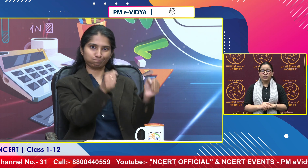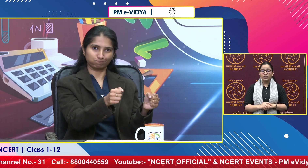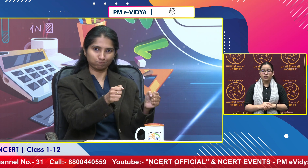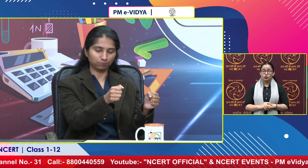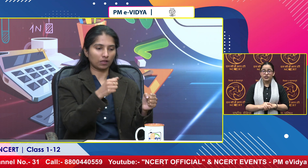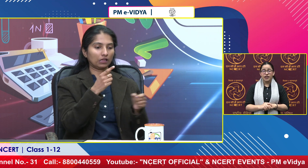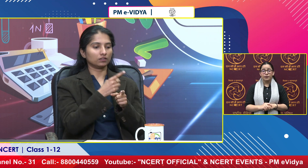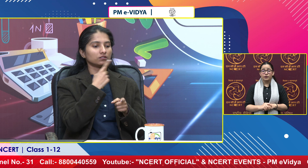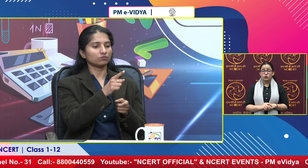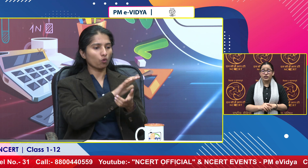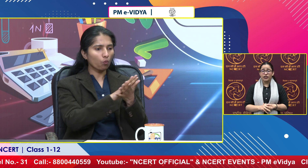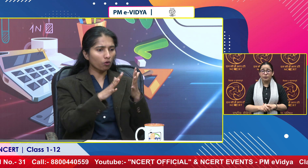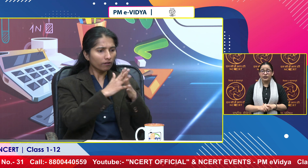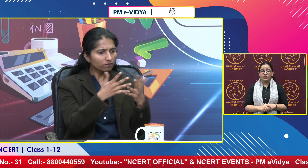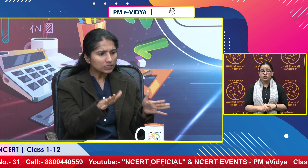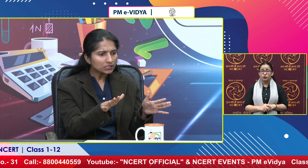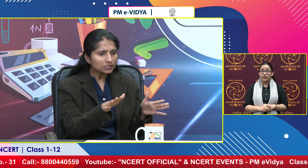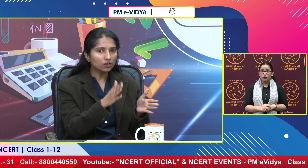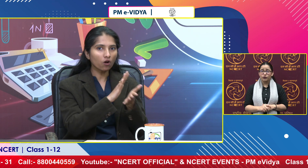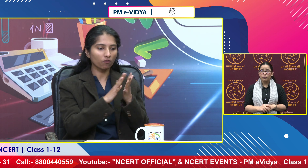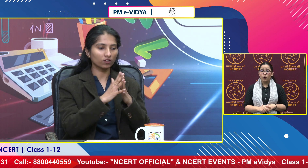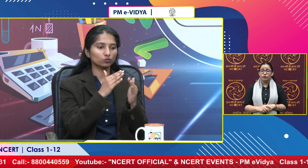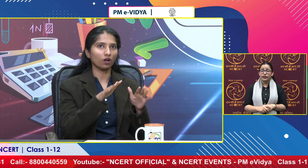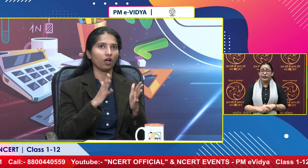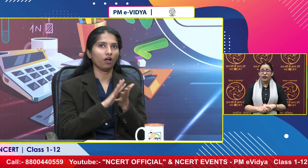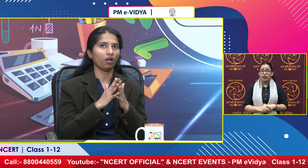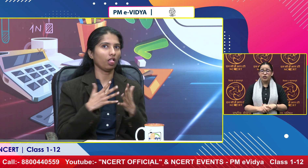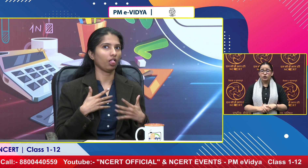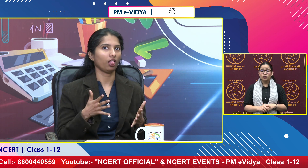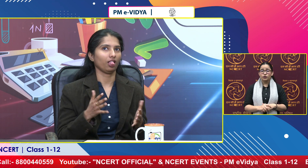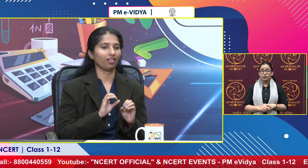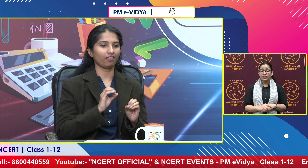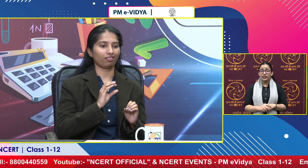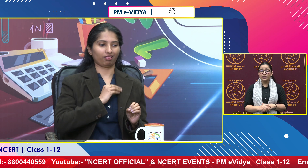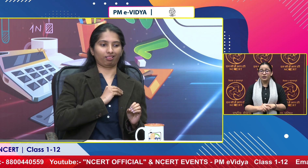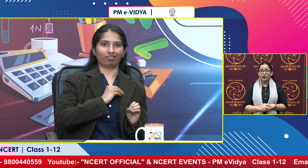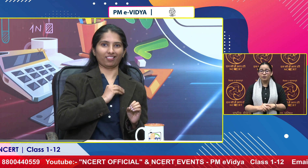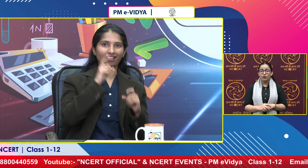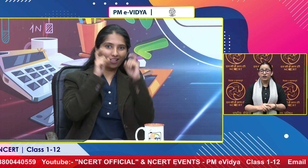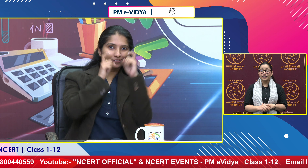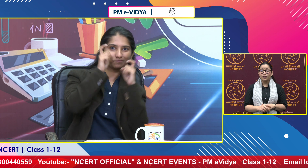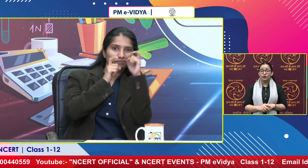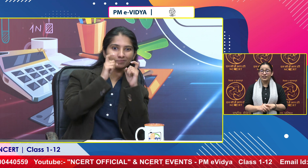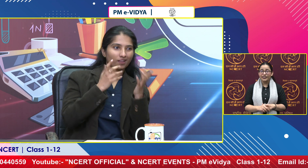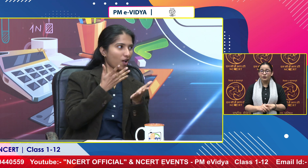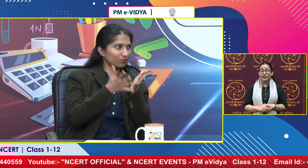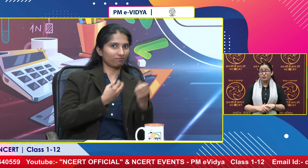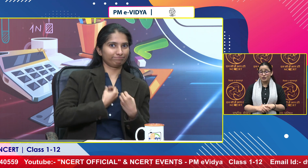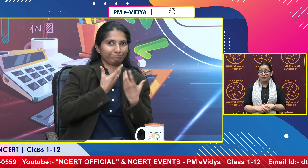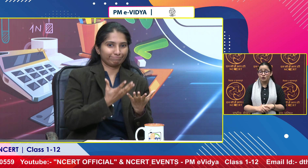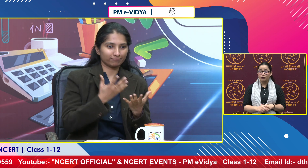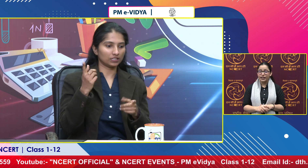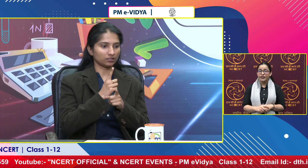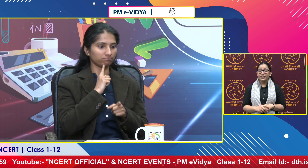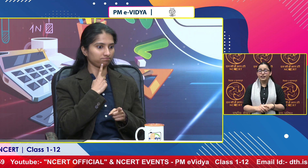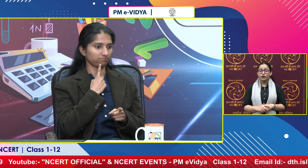कि स्टूडेंट आके बैठा, टीचर बोलती है कि तुमने अपना होमवर्क कर लिया, तो स्टूडेंट बोलते हैं नहीं नहीं नहीं नहीं, मैंने अपना होमवर्क नहीं किया। वो डरते हैं, उनके